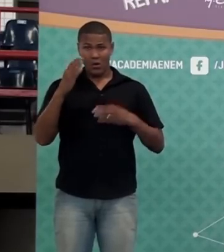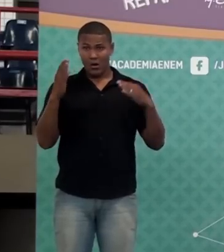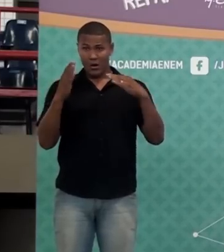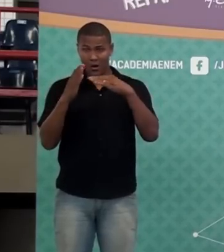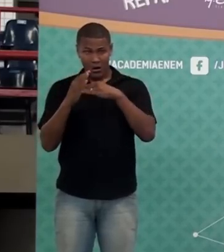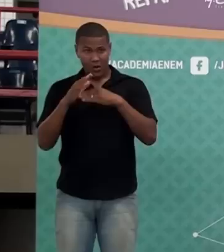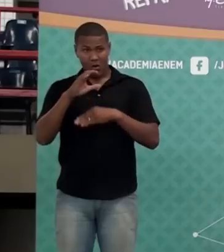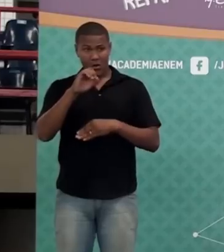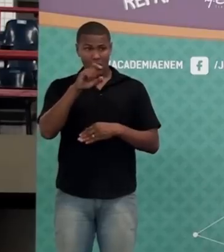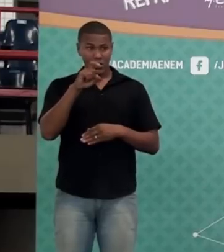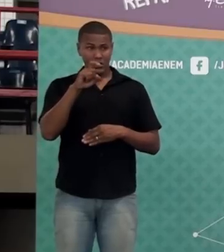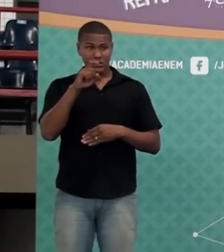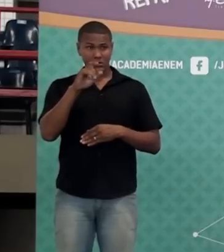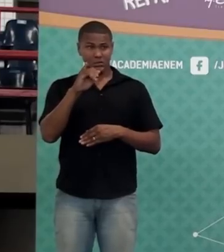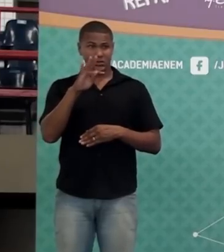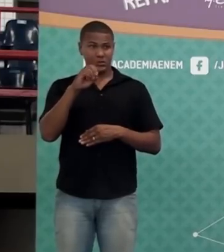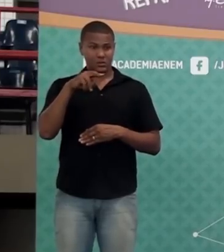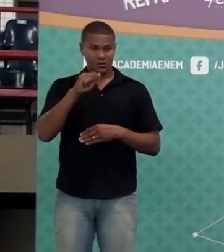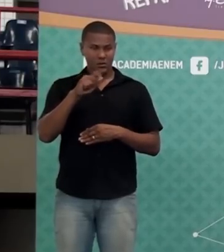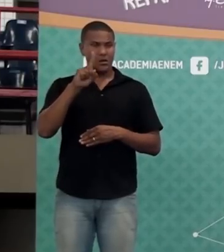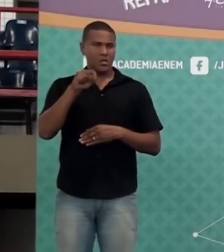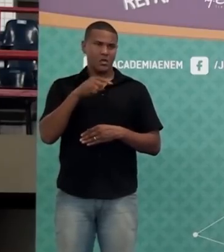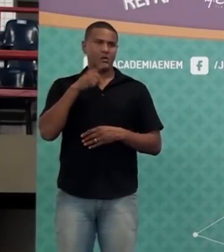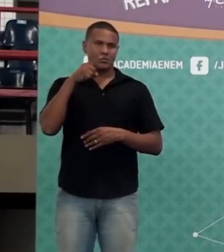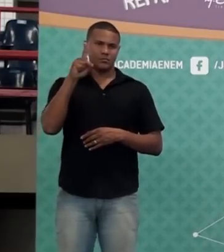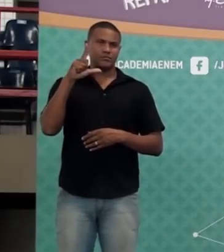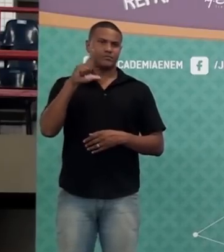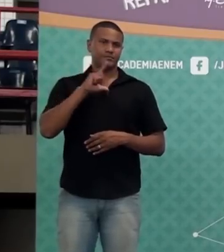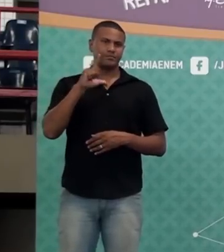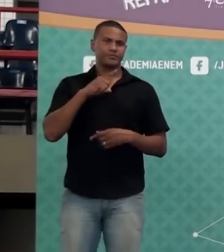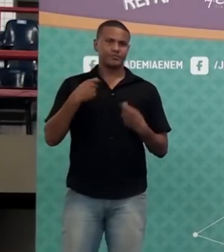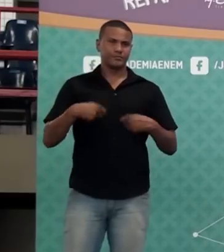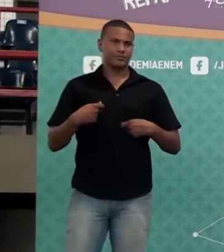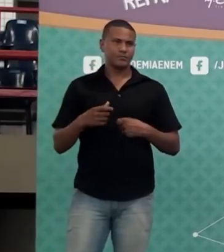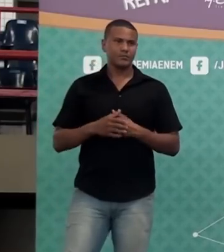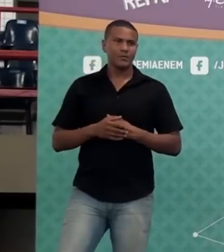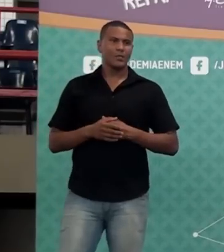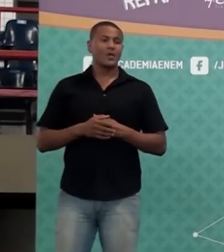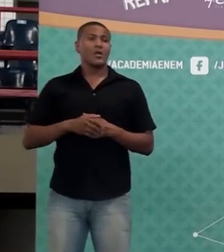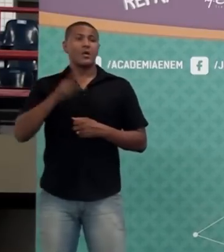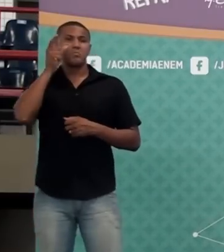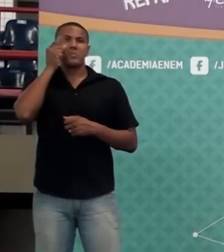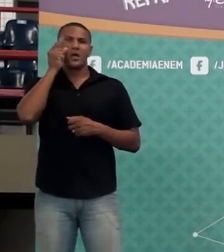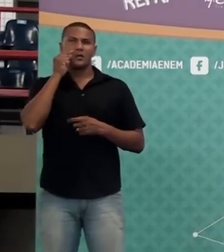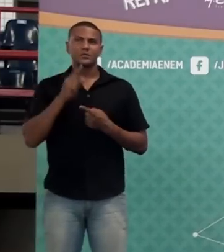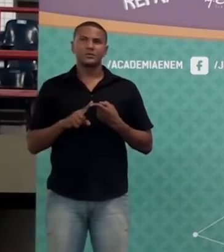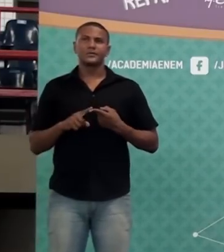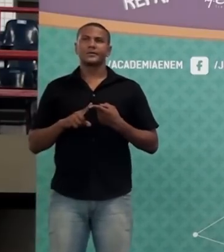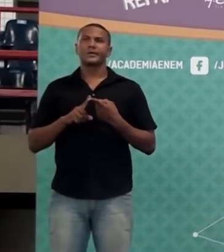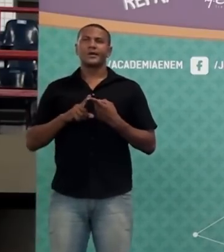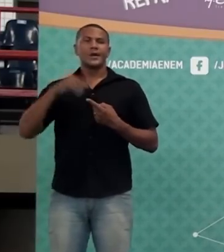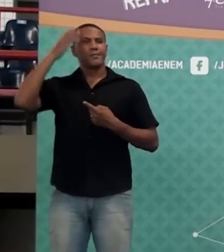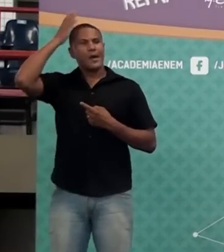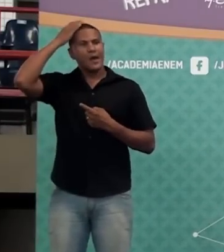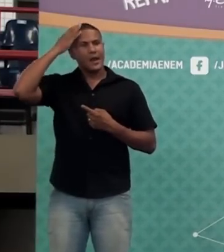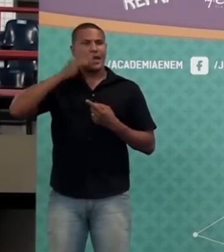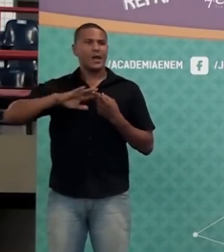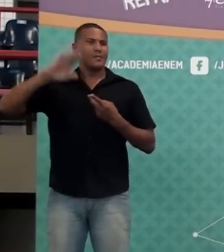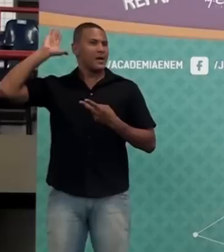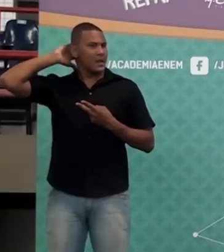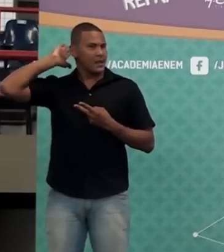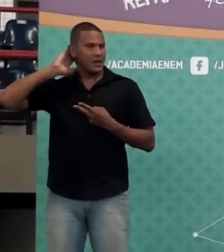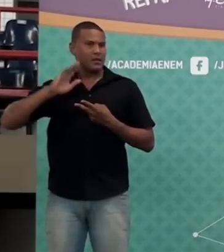o exemplo aí da que termina com A. Maracujá, Pará, Paraná. Com E, eu